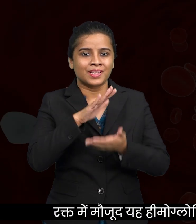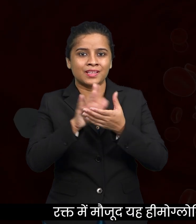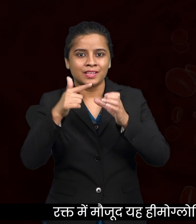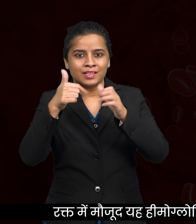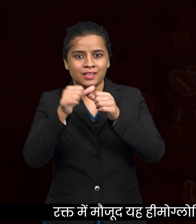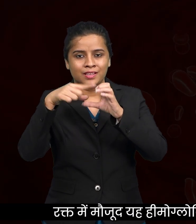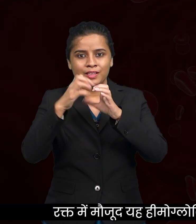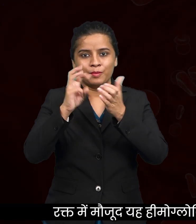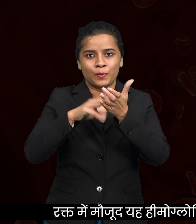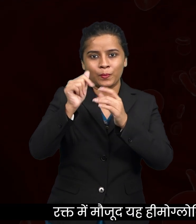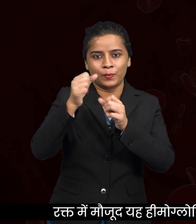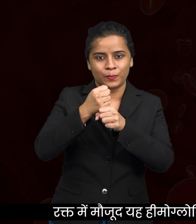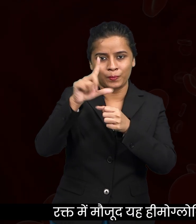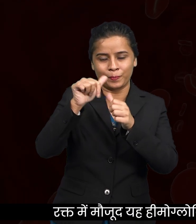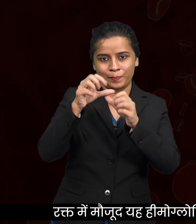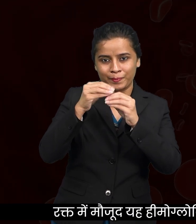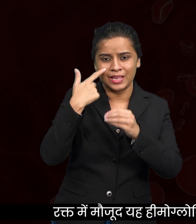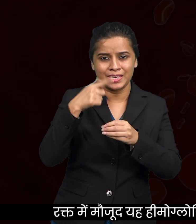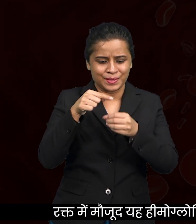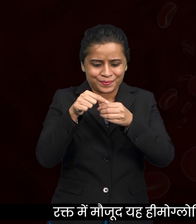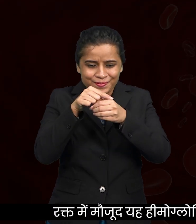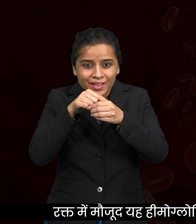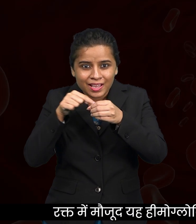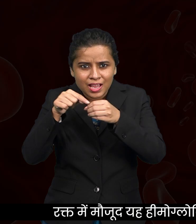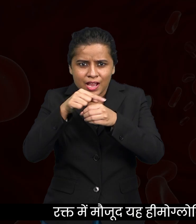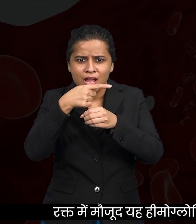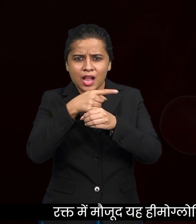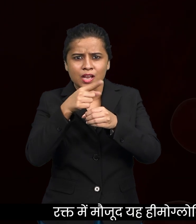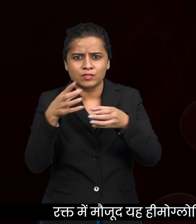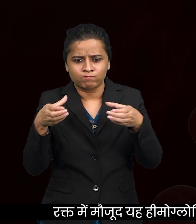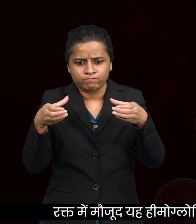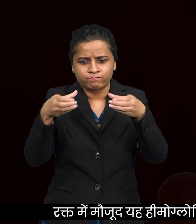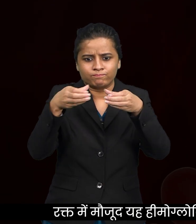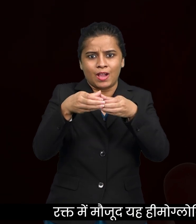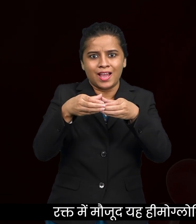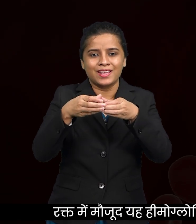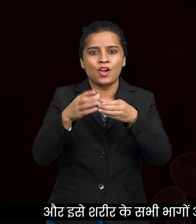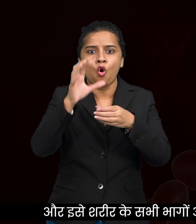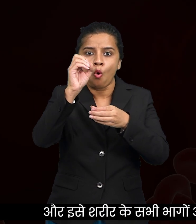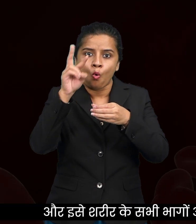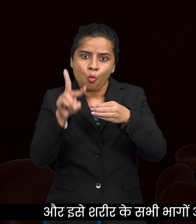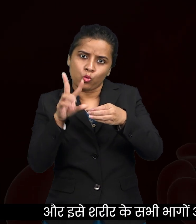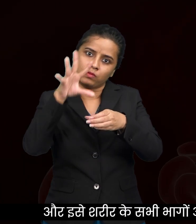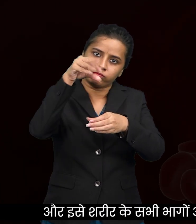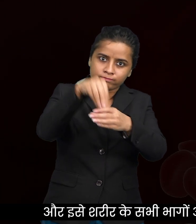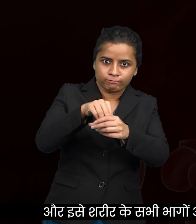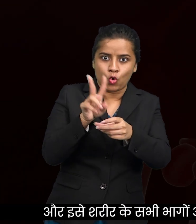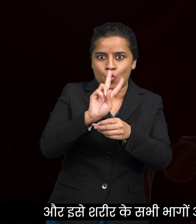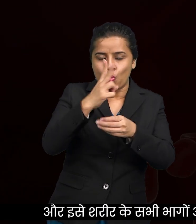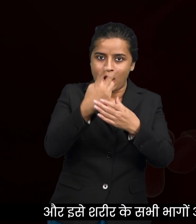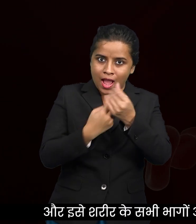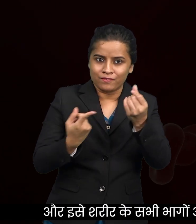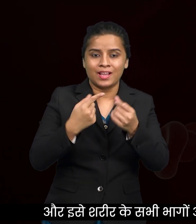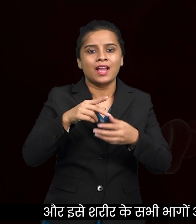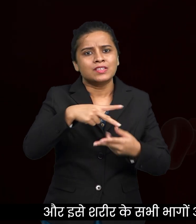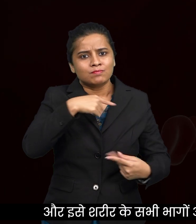रक्त में मौजूद यह हीमोग्लोबिन वर्णक ऑक्सीजन के साथ बंध जाता है और इसे